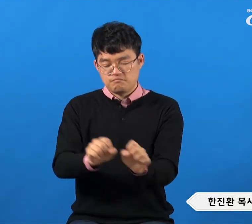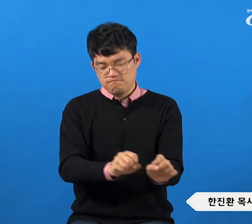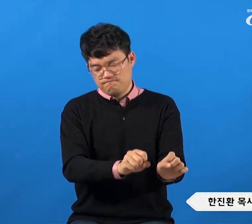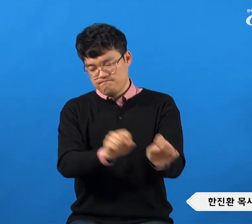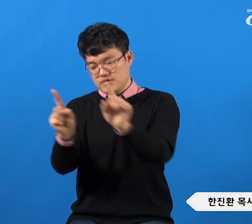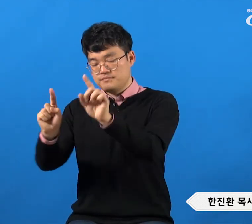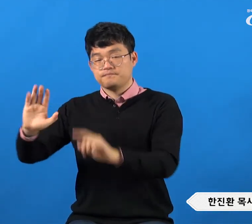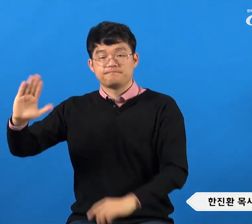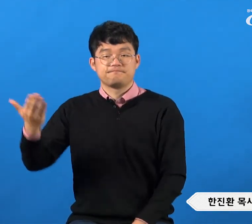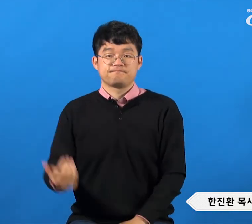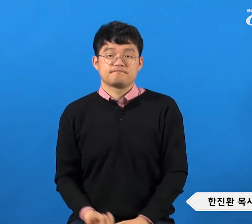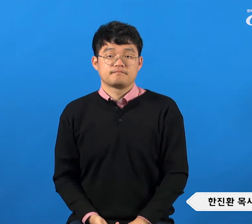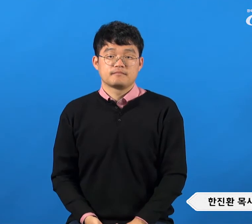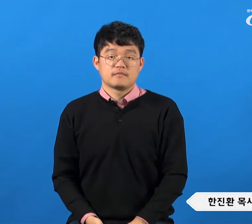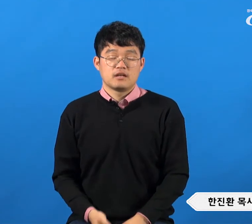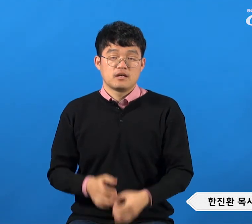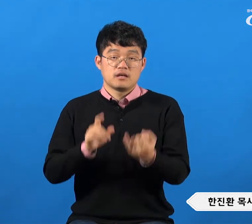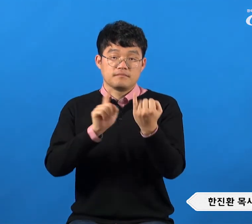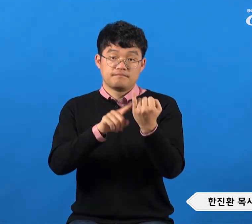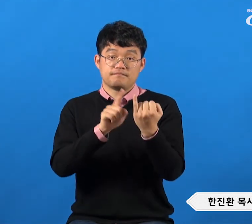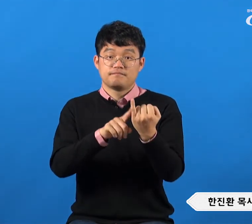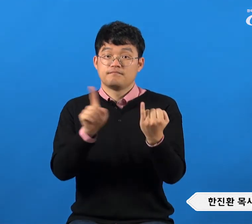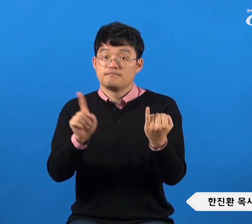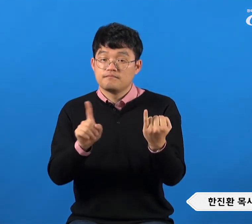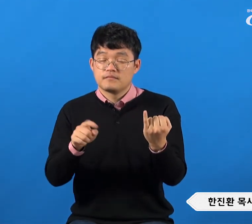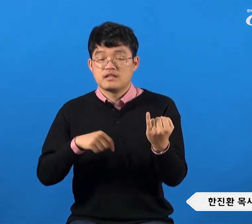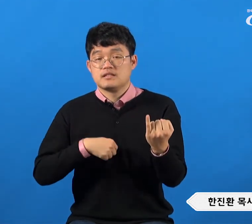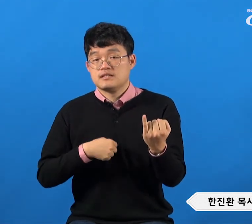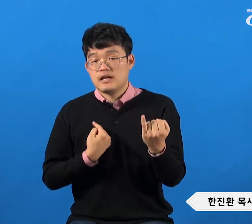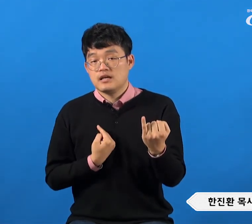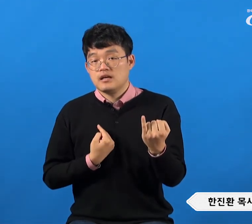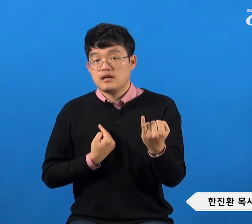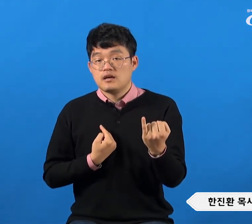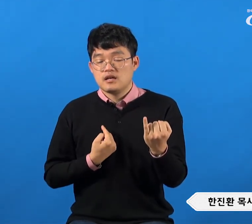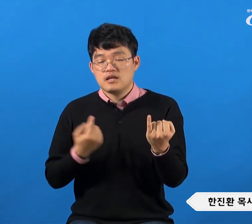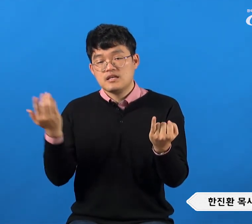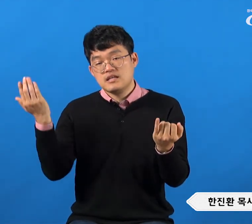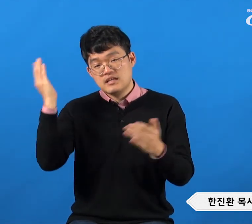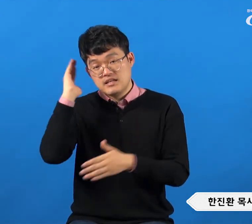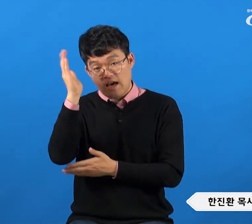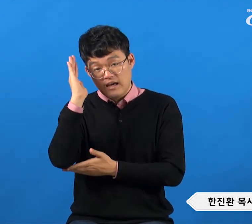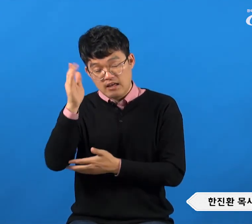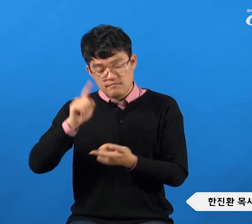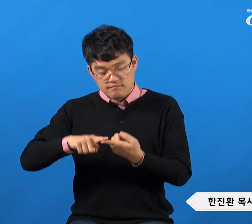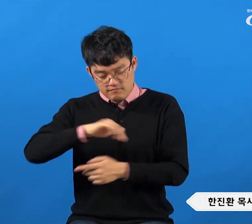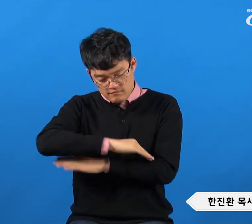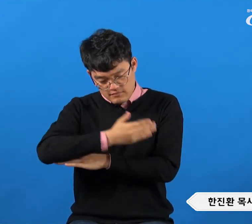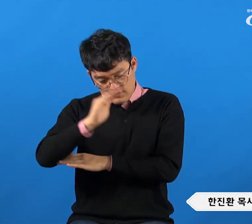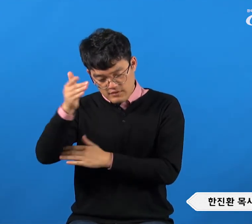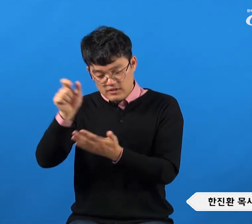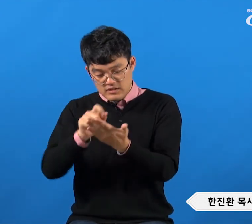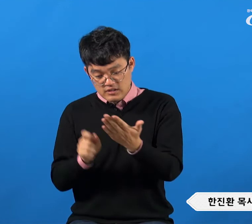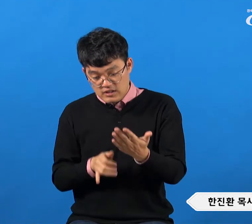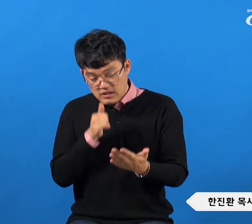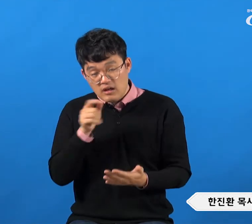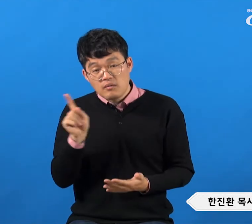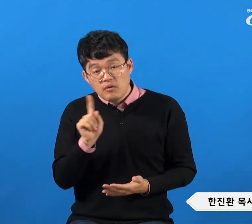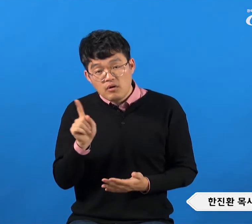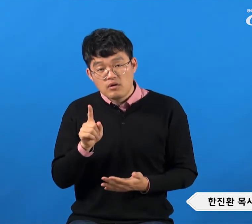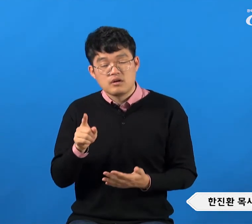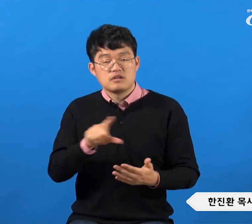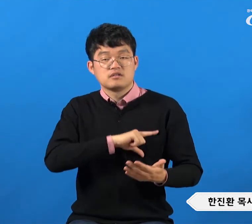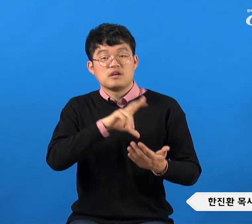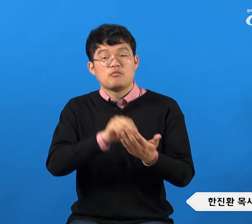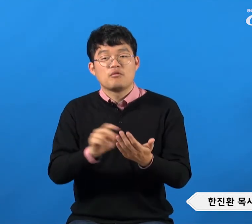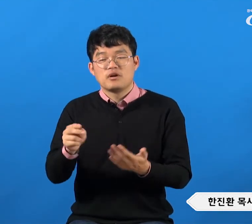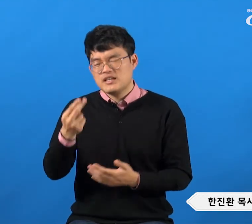재기를 했습니다. 메리큐스 마네가 자기 자서전처럼 쓴 책이 있는데 제목이 근심이여